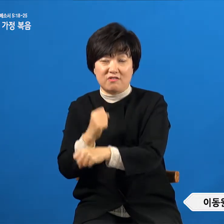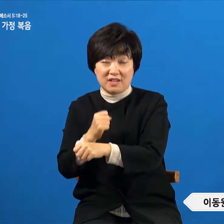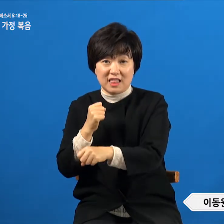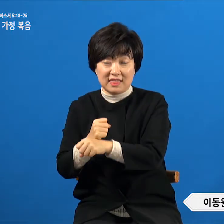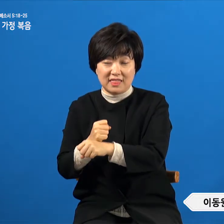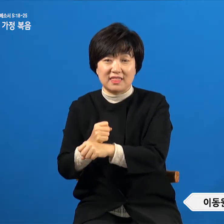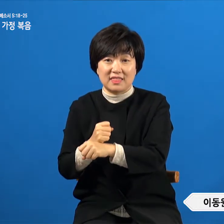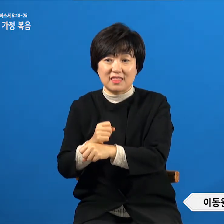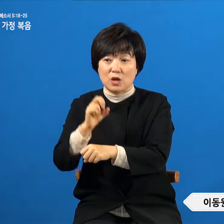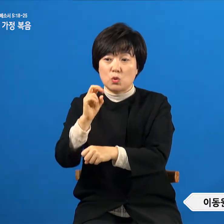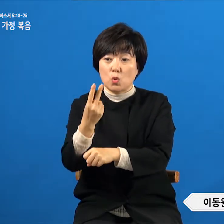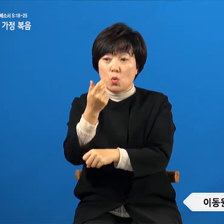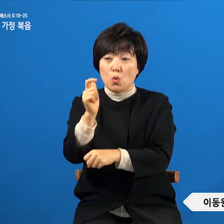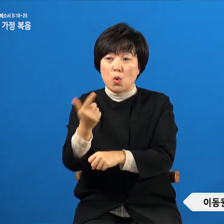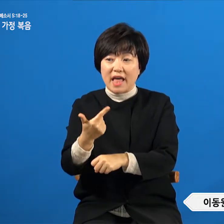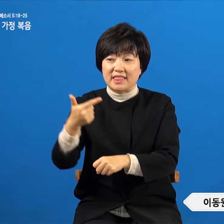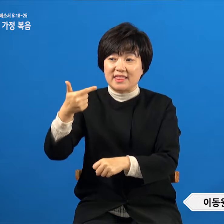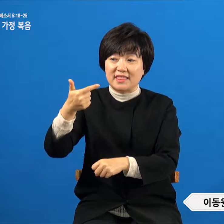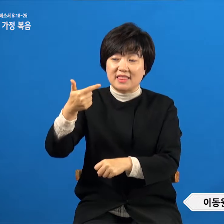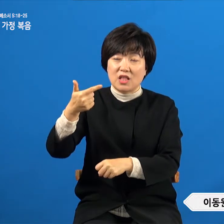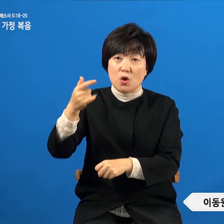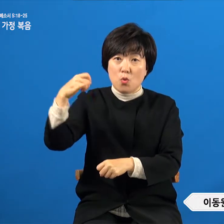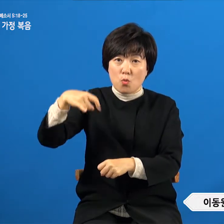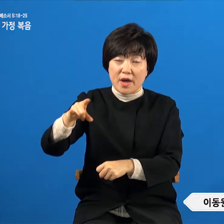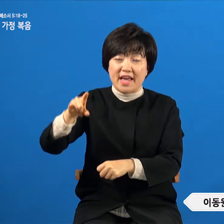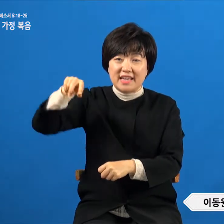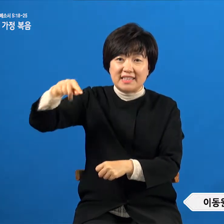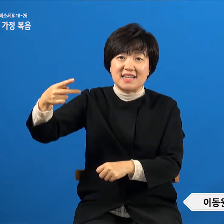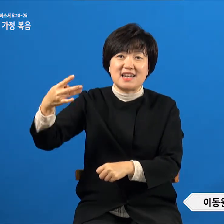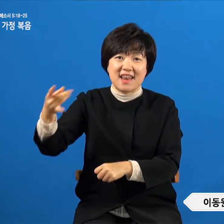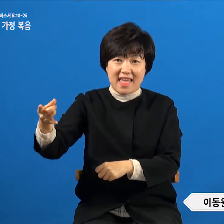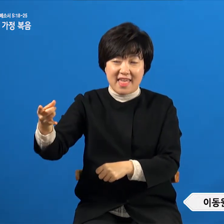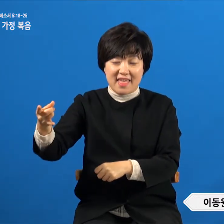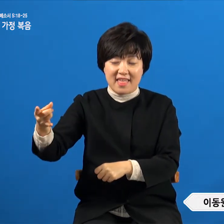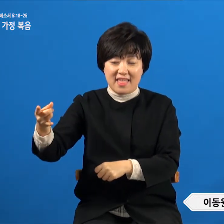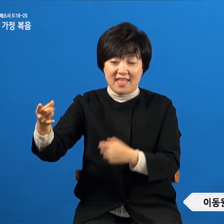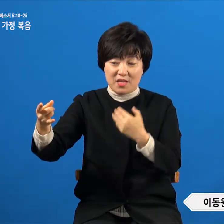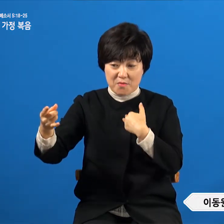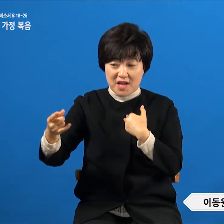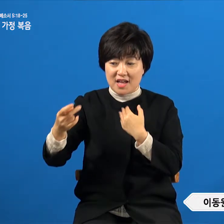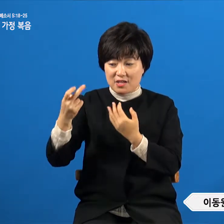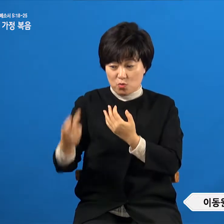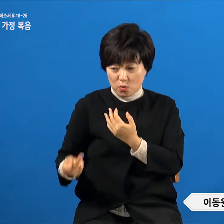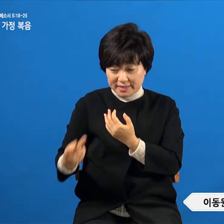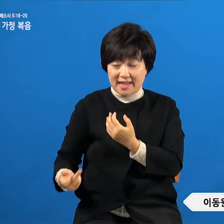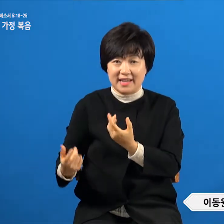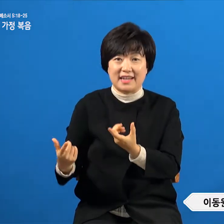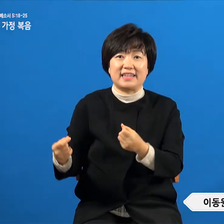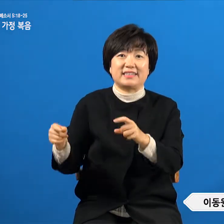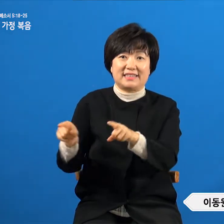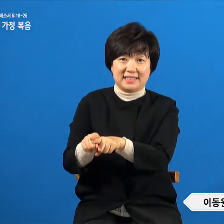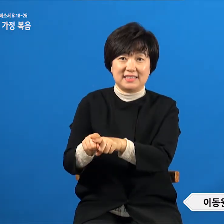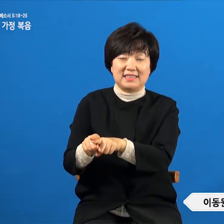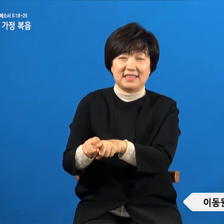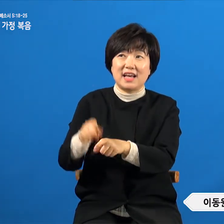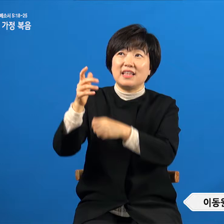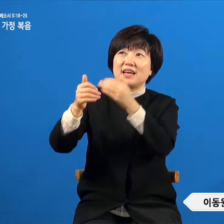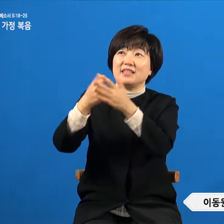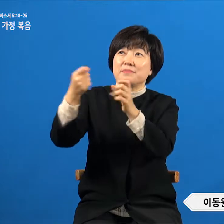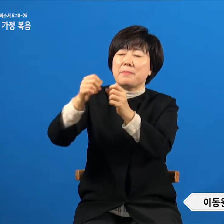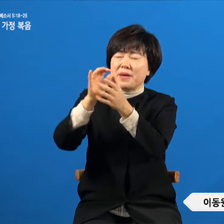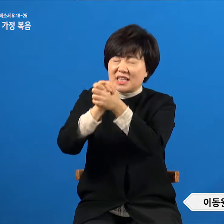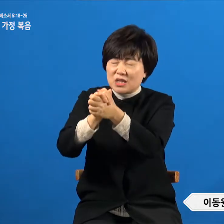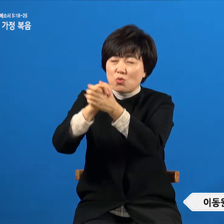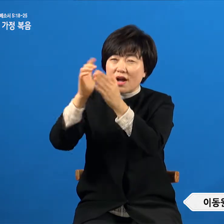메소디스트 리바이벌 요한 웨슬레, 그리고 웨슬레와 함께했던 그의 동생 찰스 웨슬레가 하나님